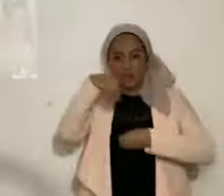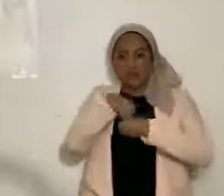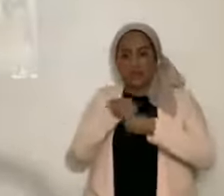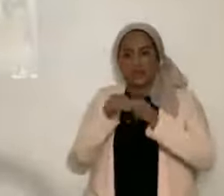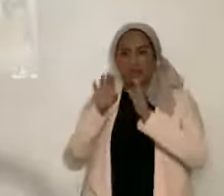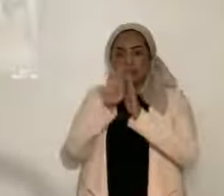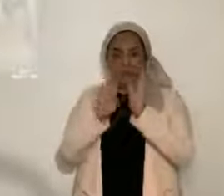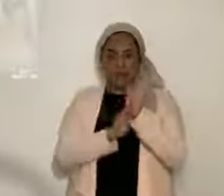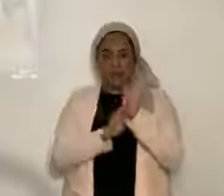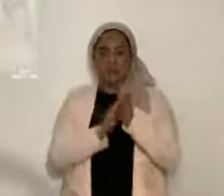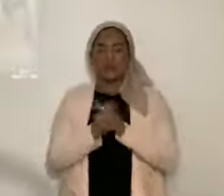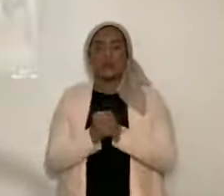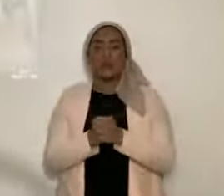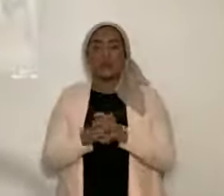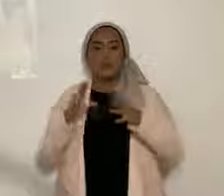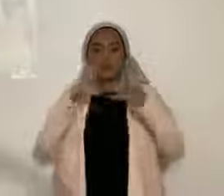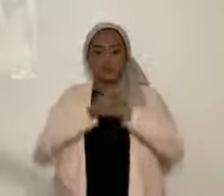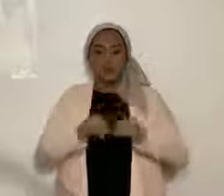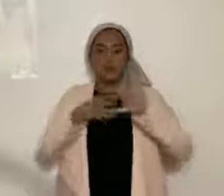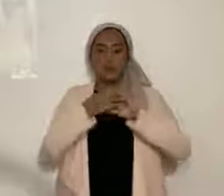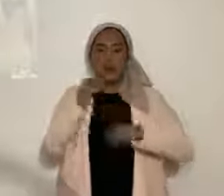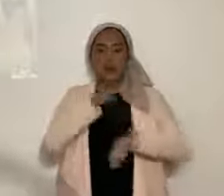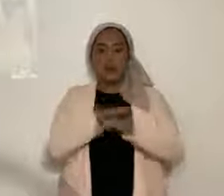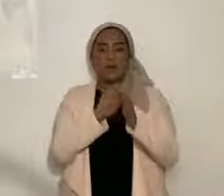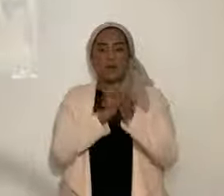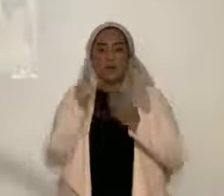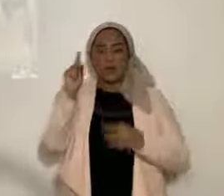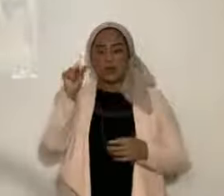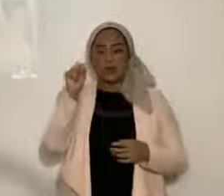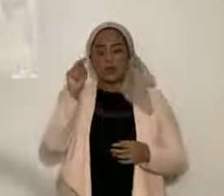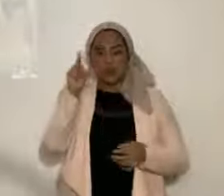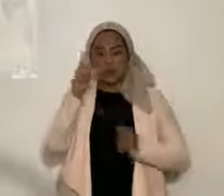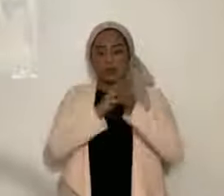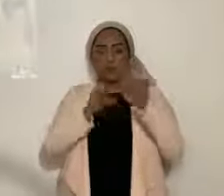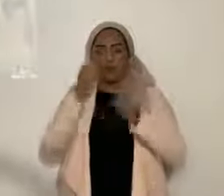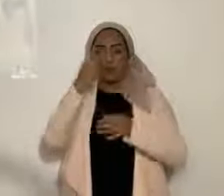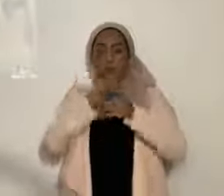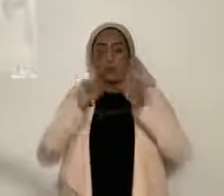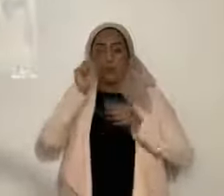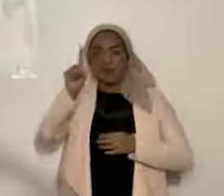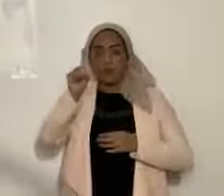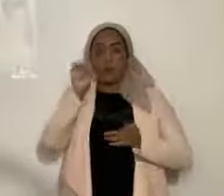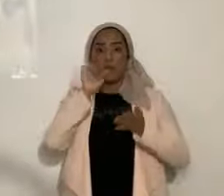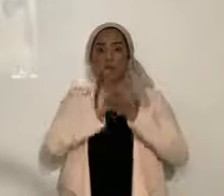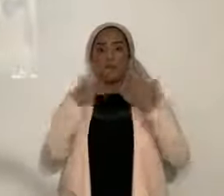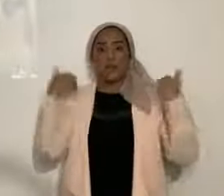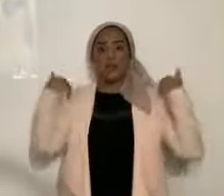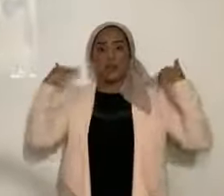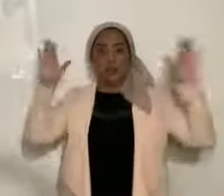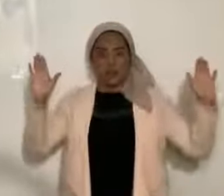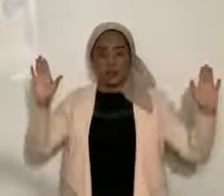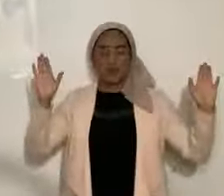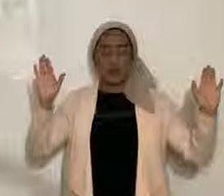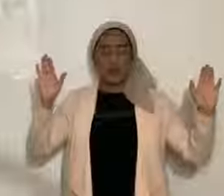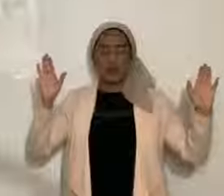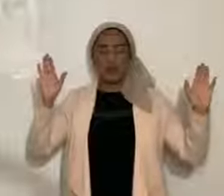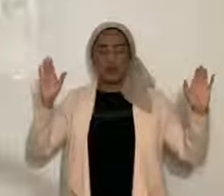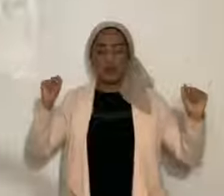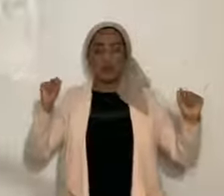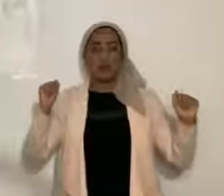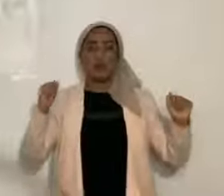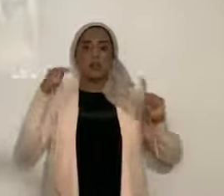Biblia habla en el libro de Daniel, en el capítulo 12, verso 1, que el Malach Mijael de